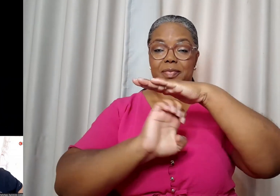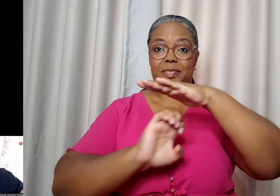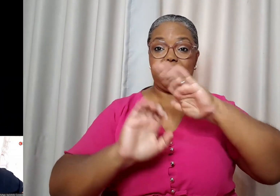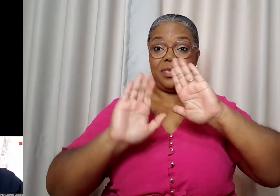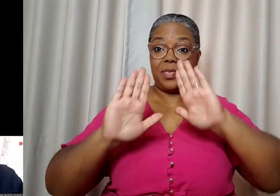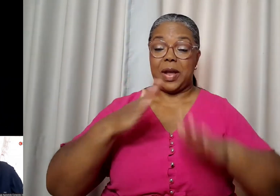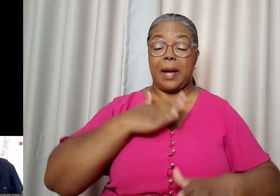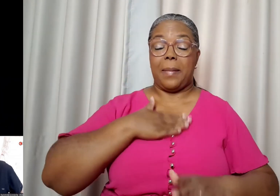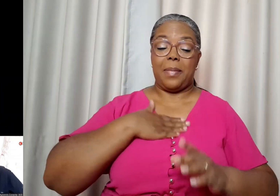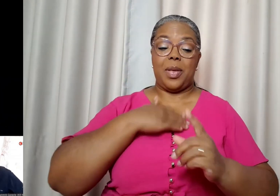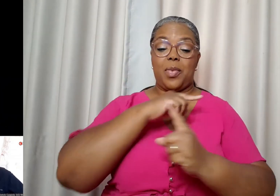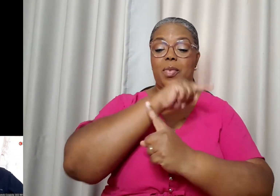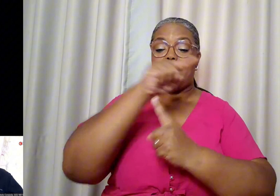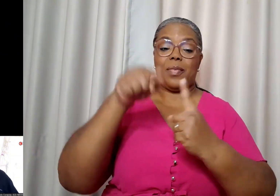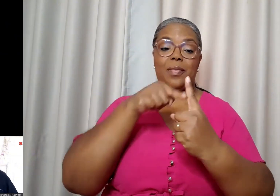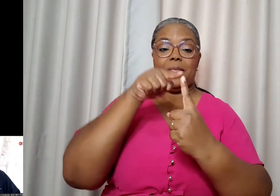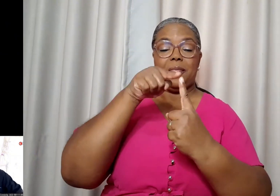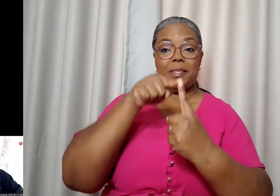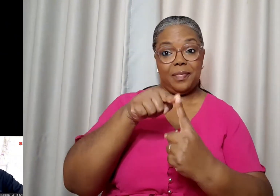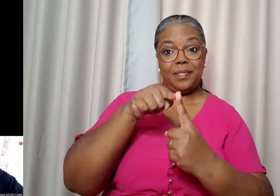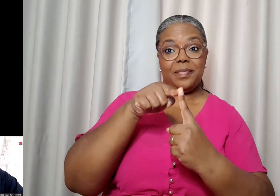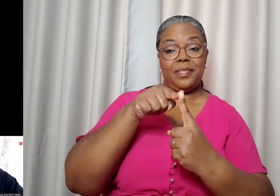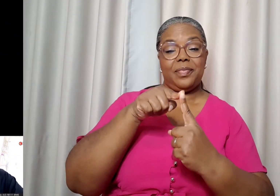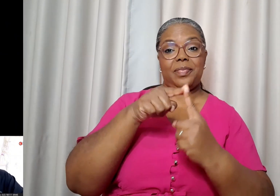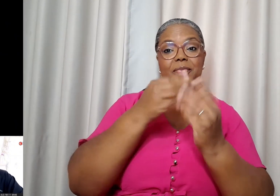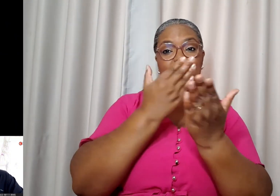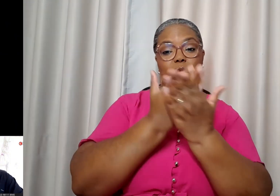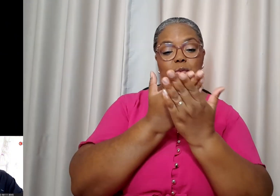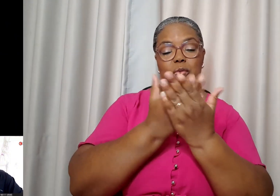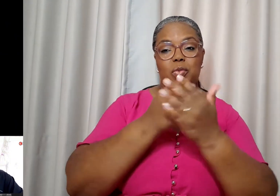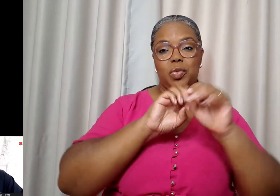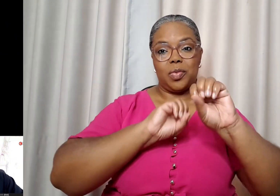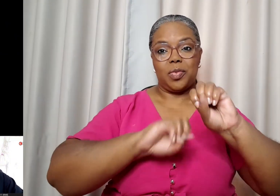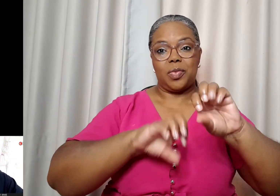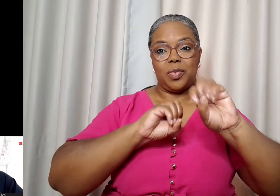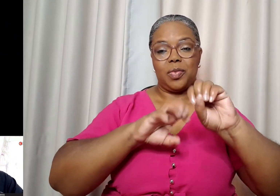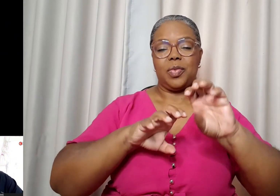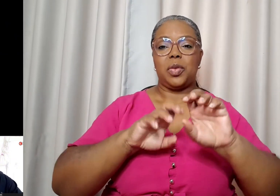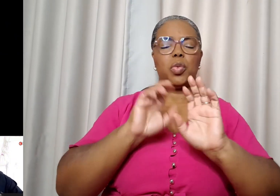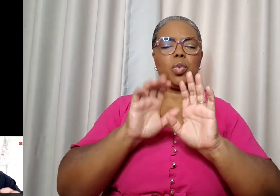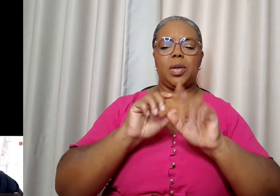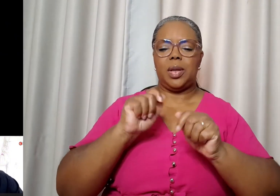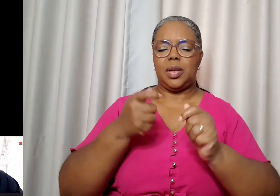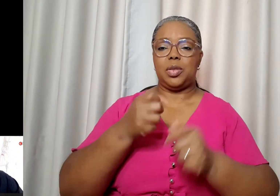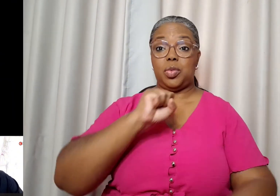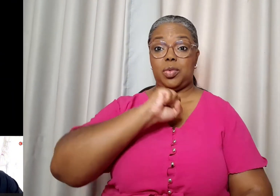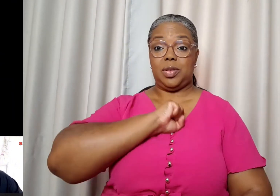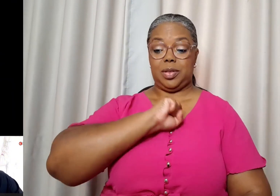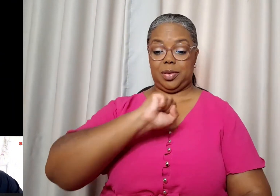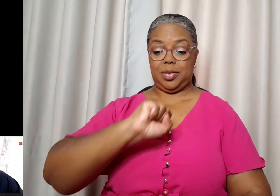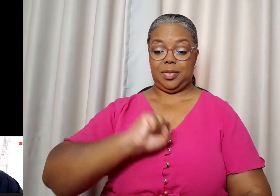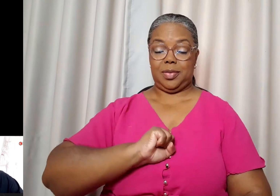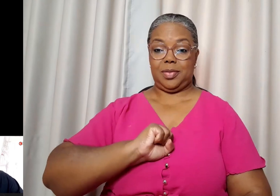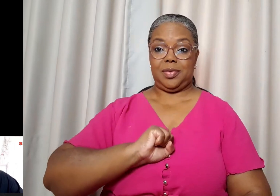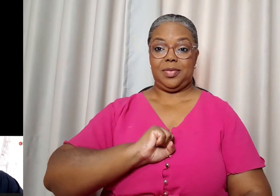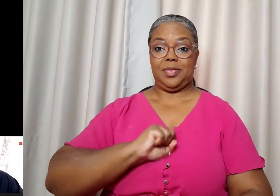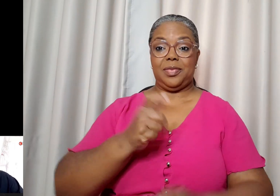com esses estudos que eu estou dando sobre sacerdote de mercado, é te mostrar que,